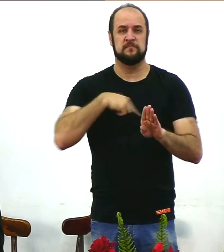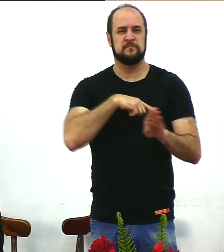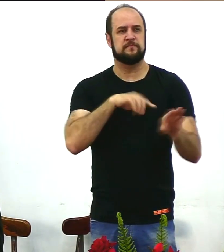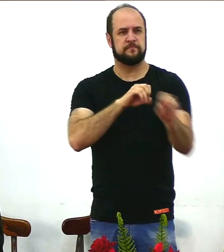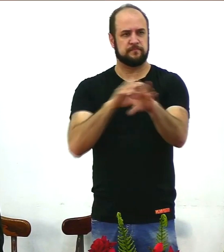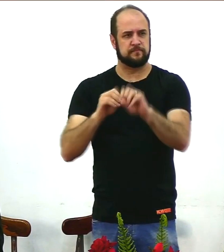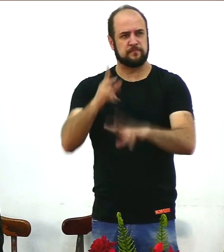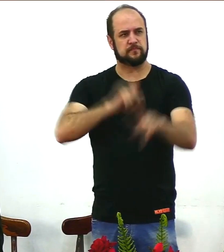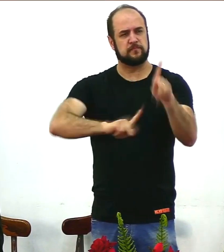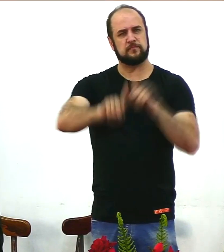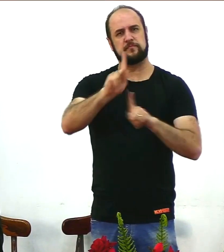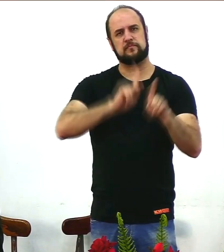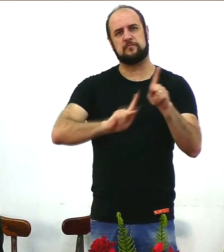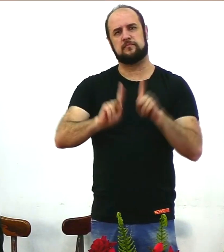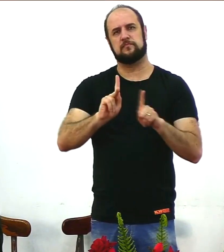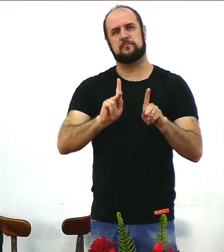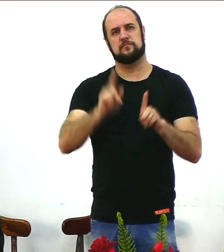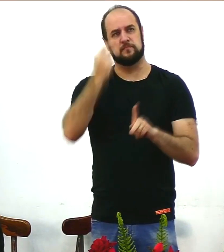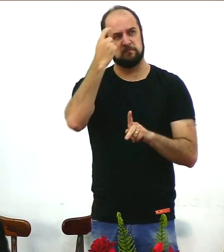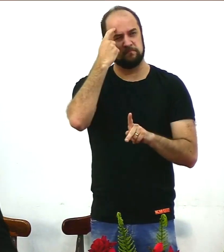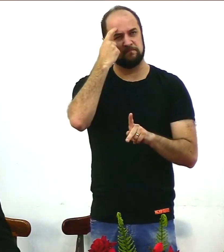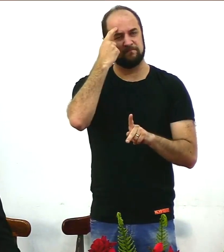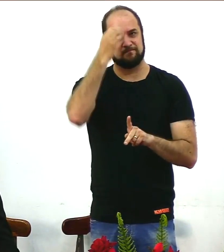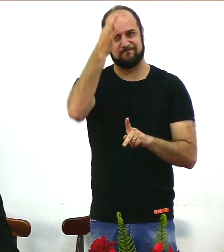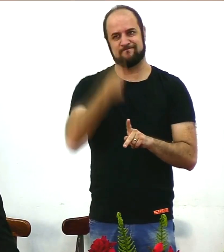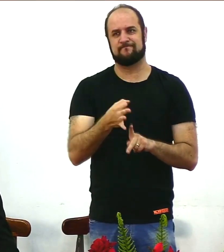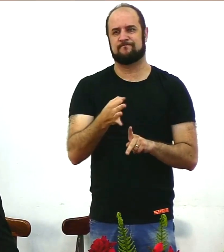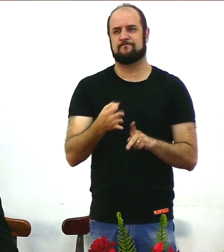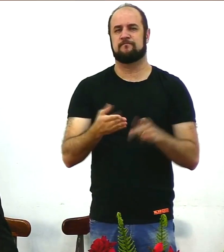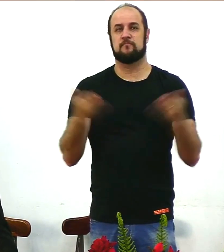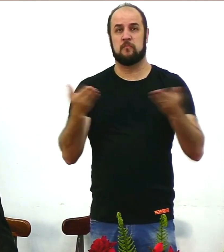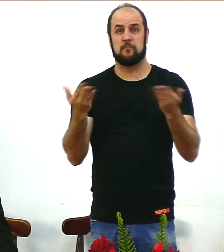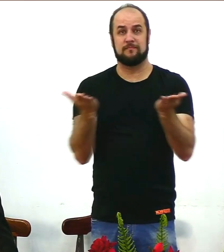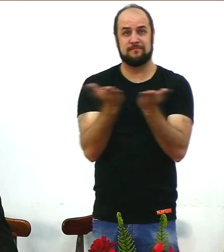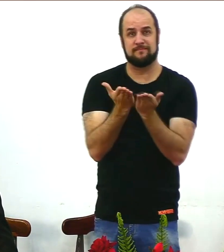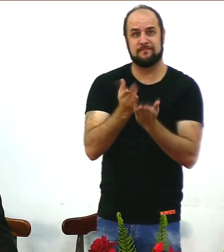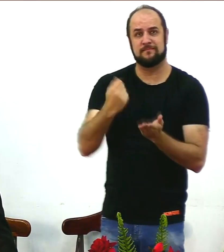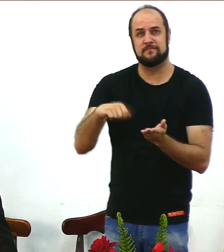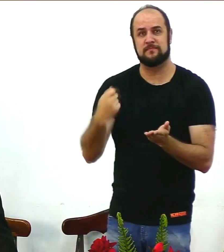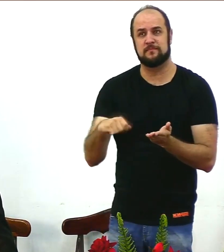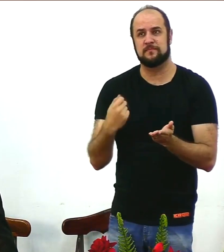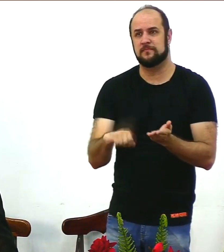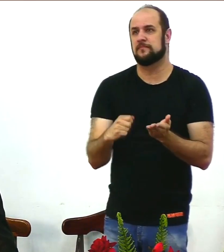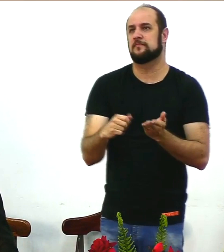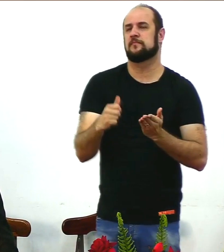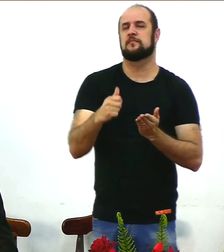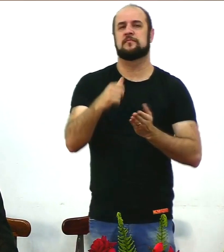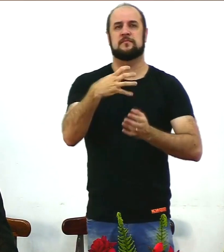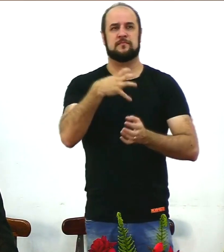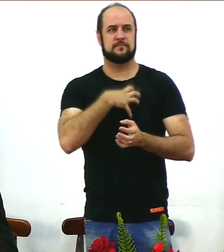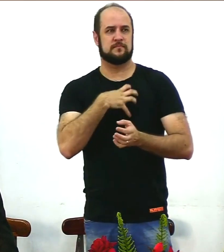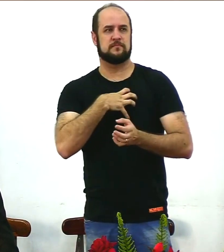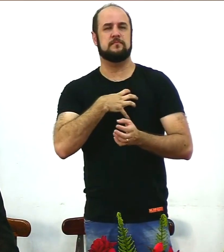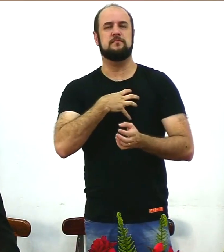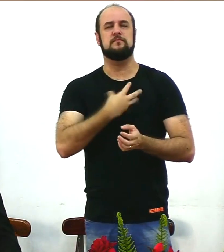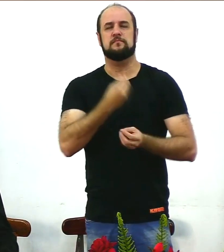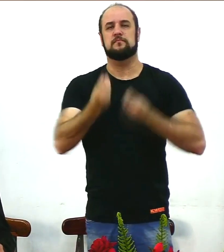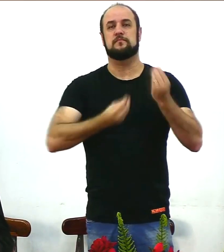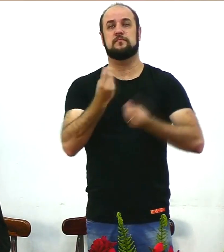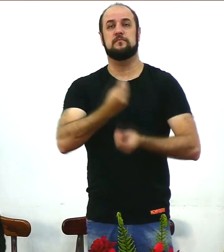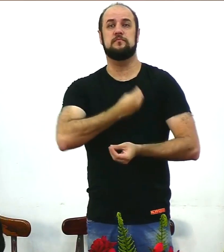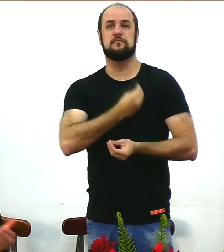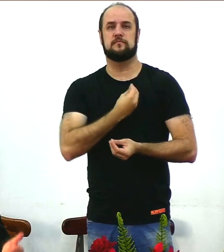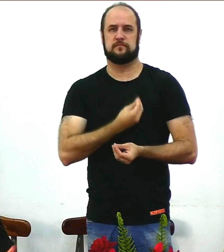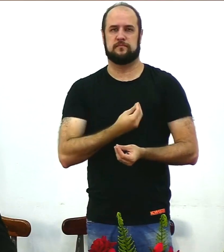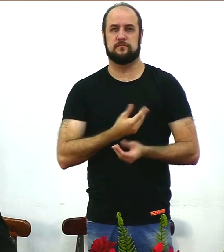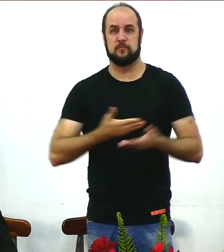Deus constantemente, e neste momento os líderes cristãos precisam também orientar o povo de Deus a viver. E como